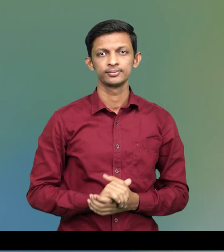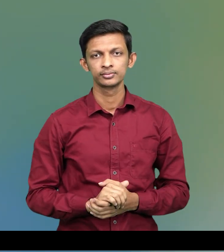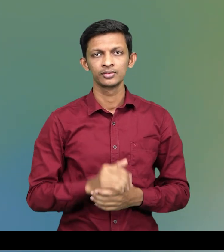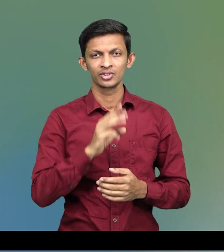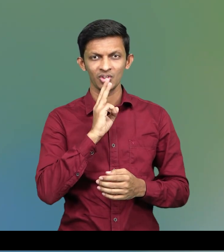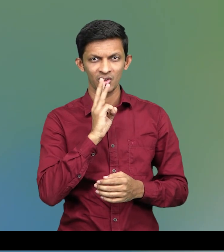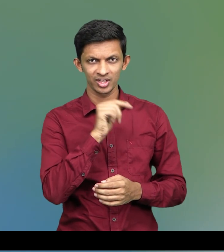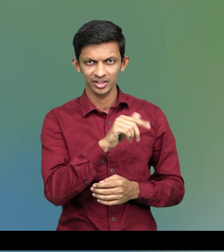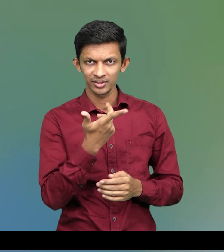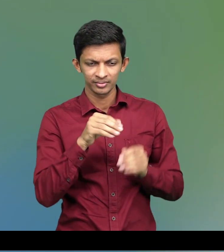డ్రైనేజీ.